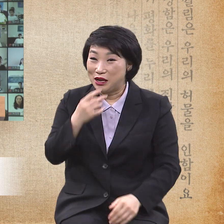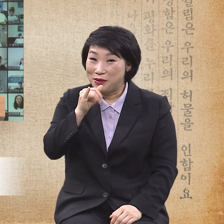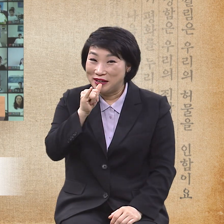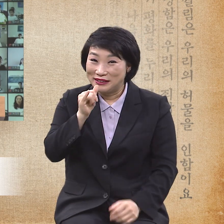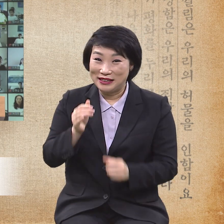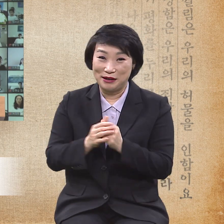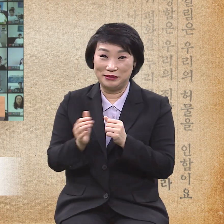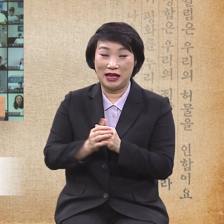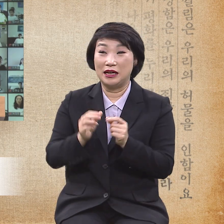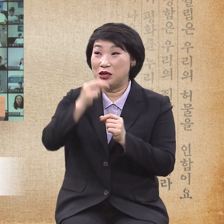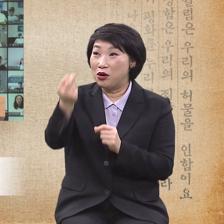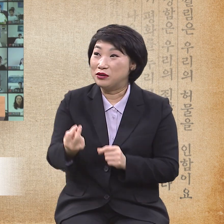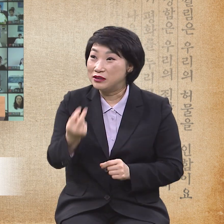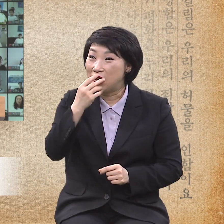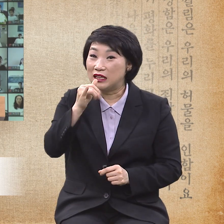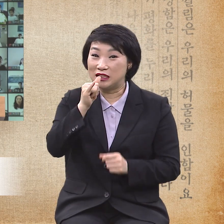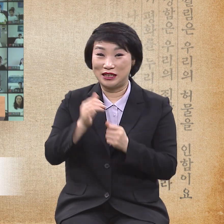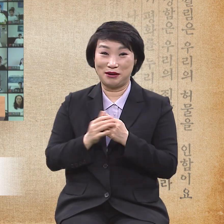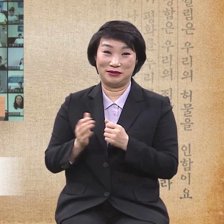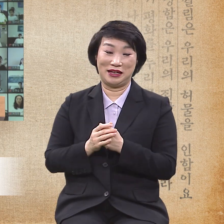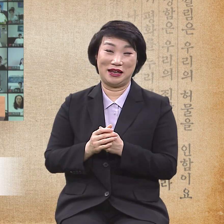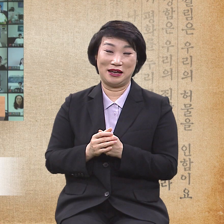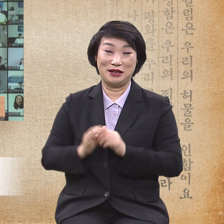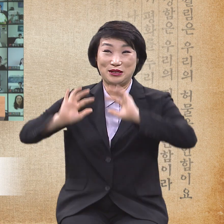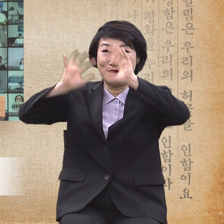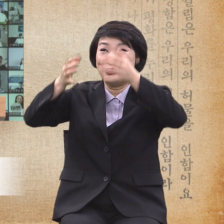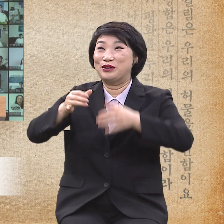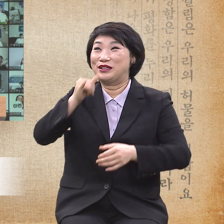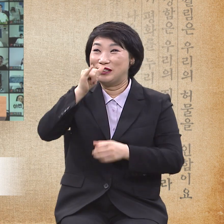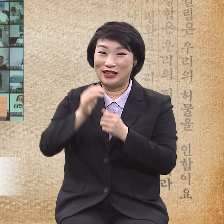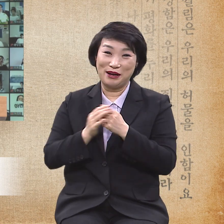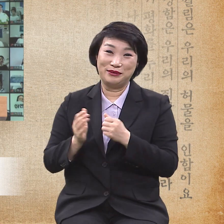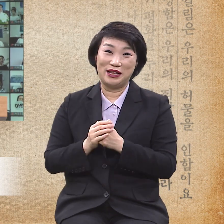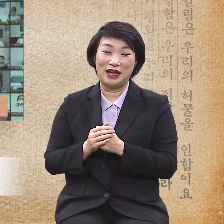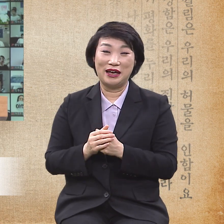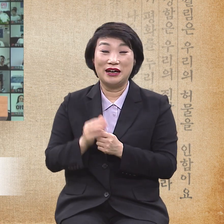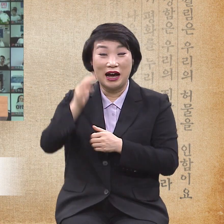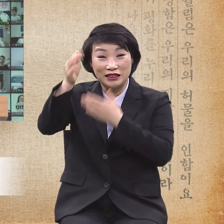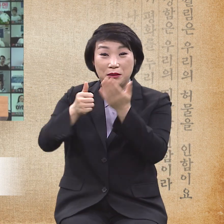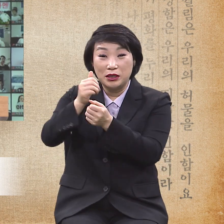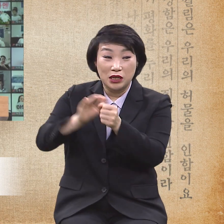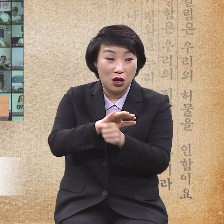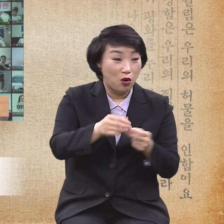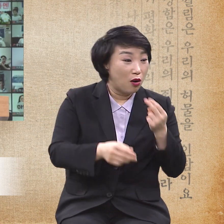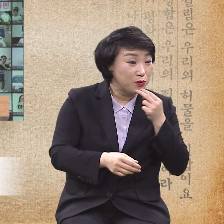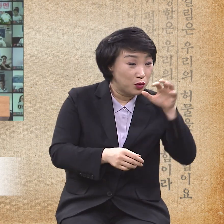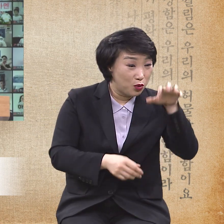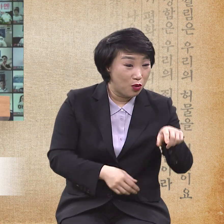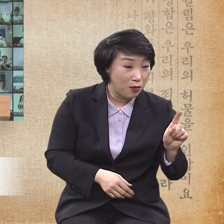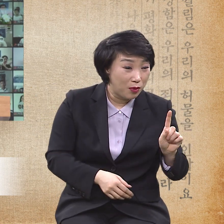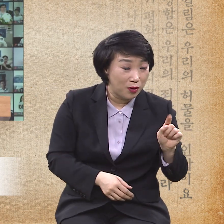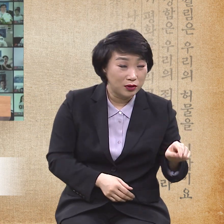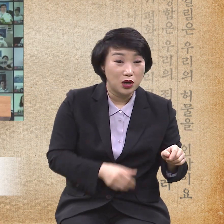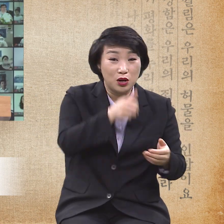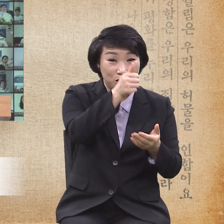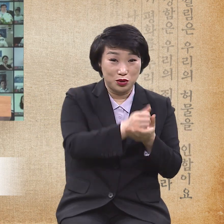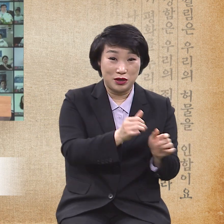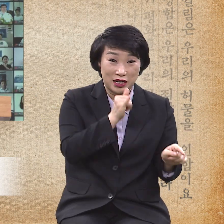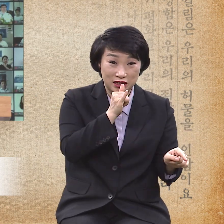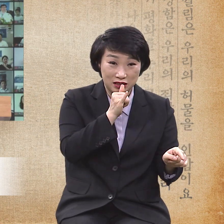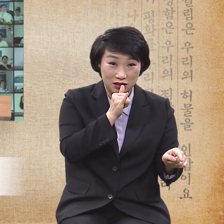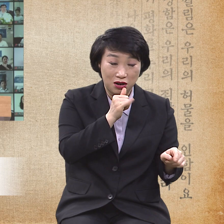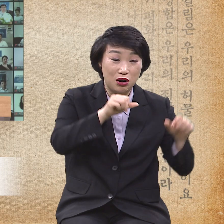있고 영생이 있고 천국이 있고, 그 사랑이 없는 곳에는 죄가